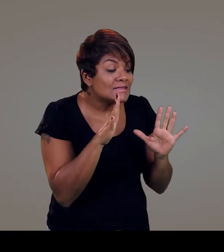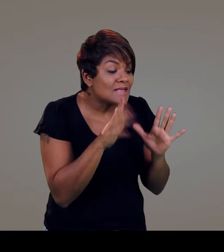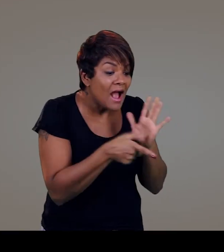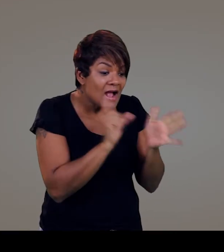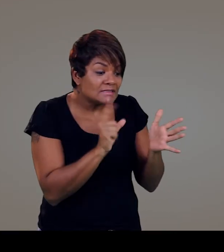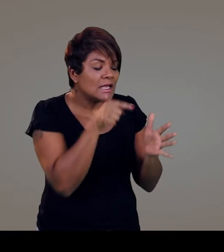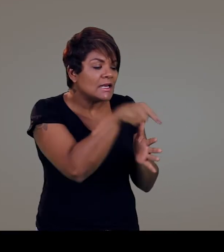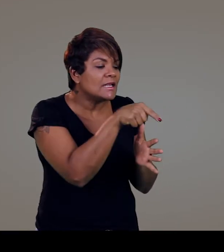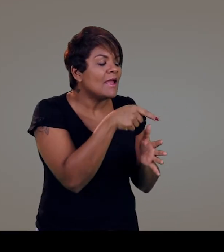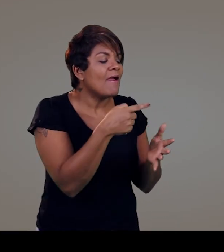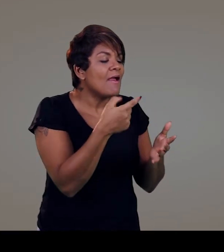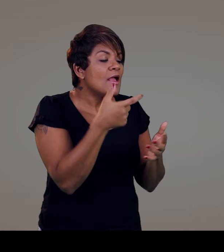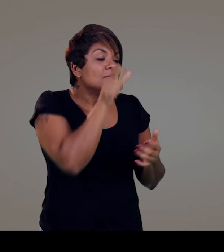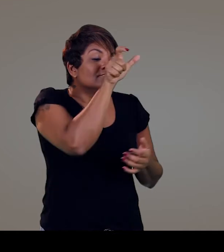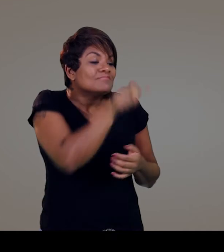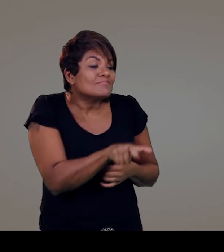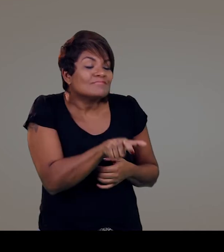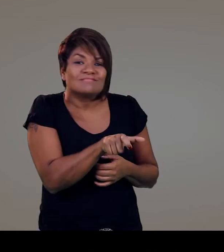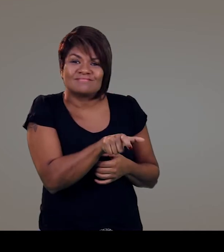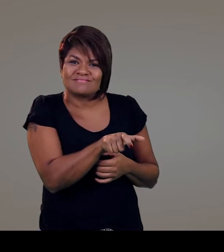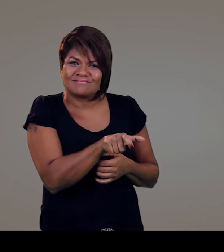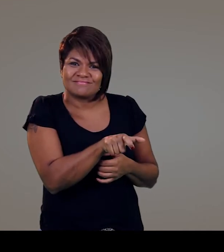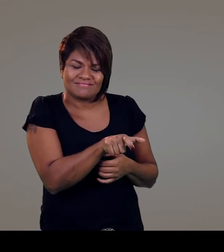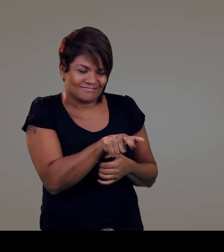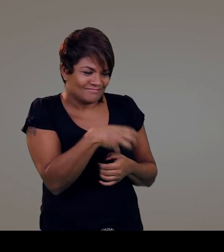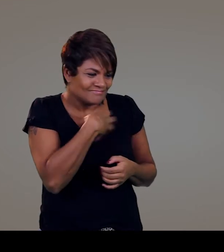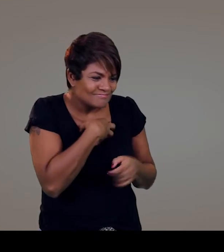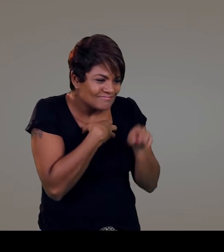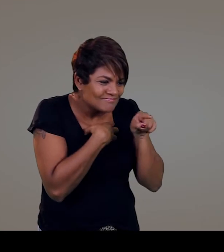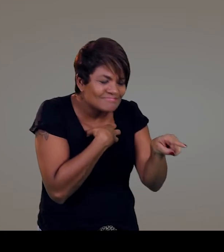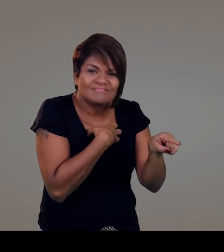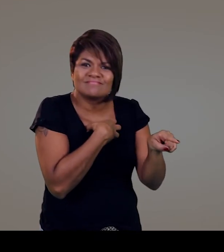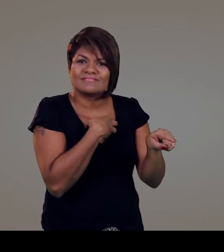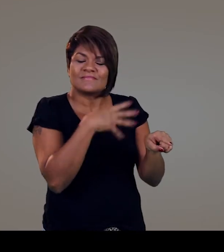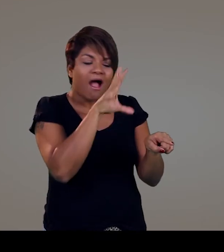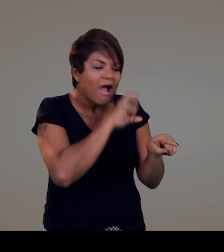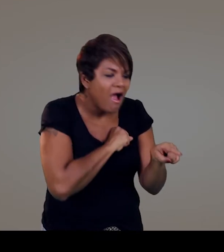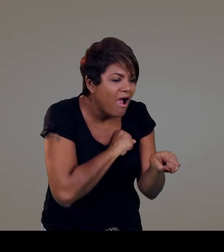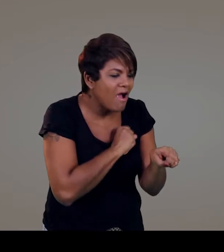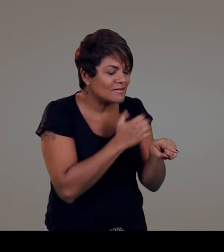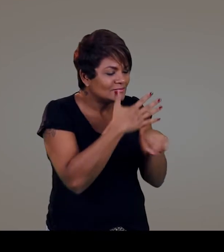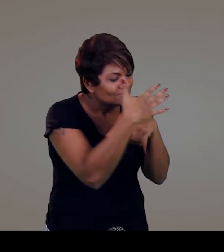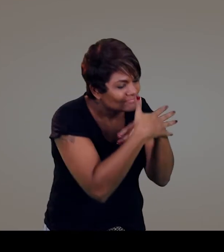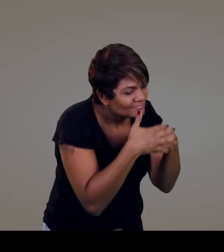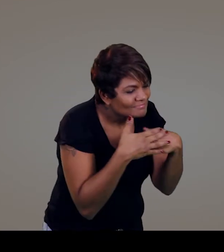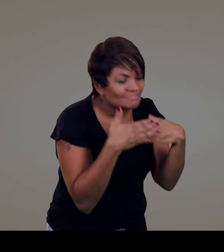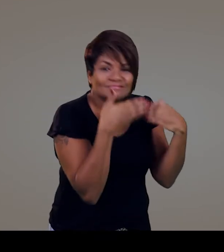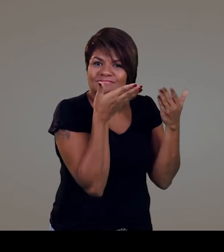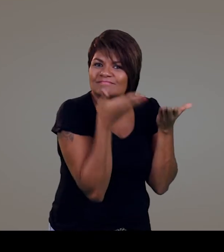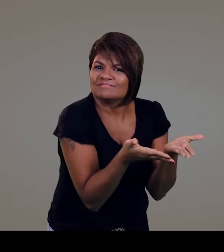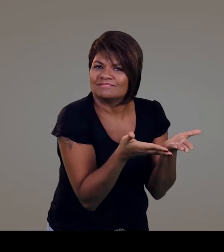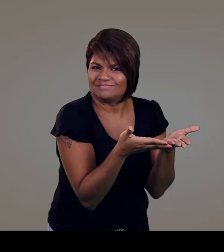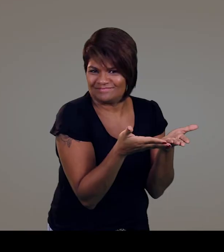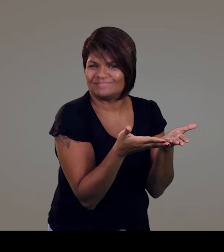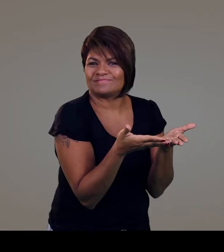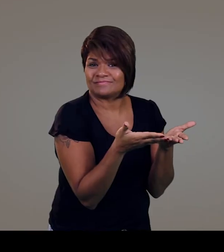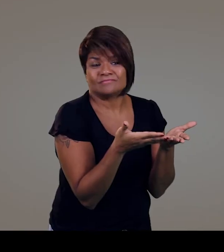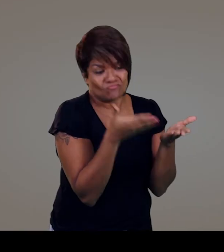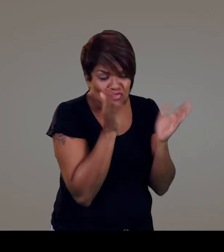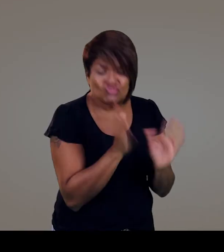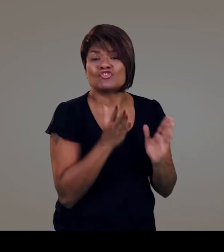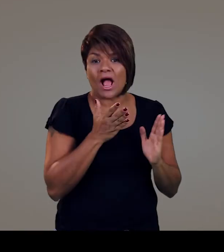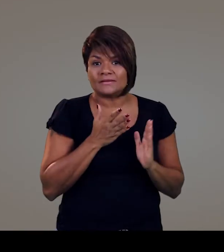amável, já é um bom caminho para essa aquisição, porque você começa a